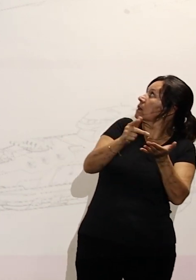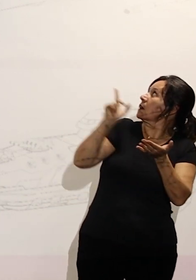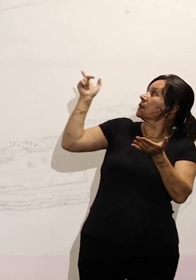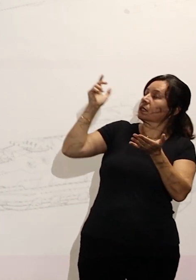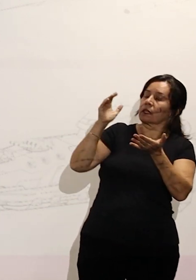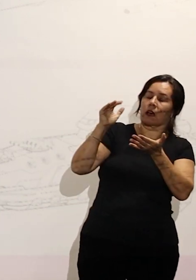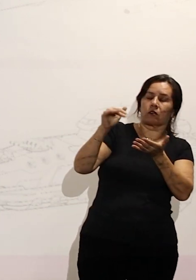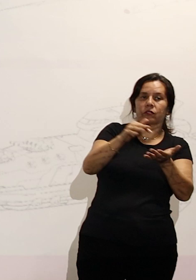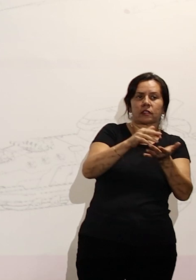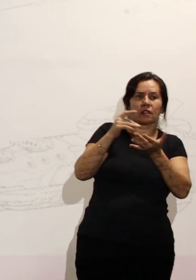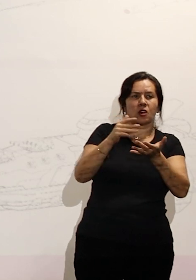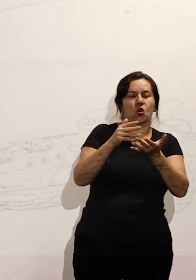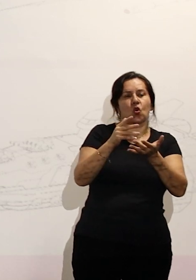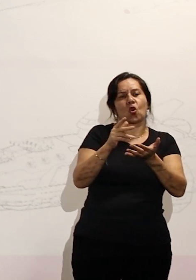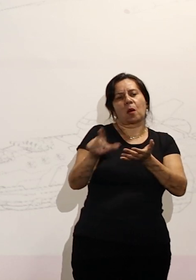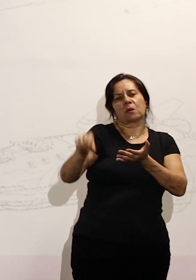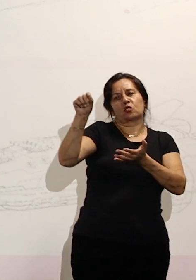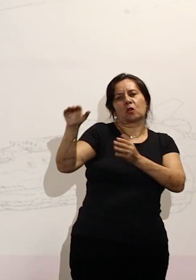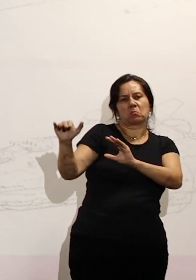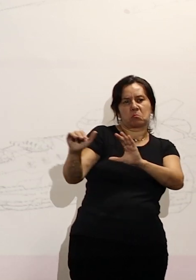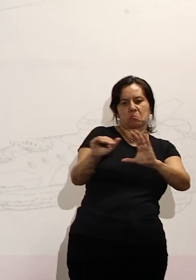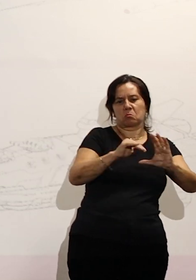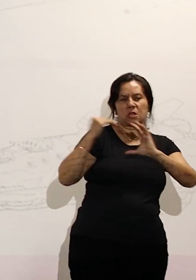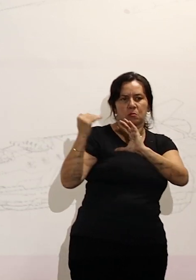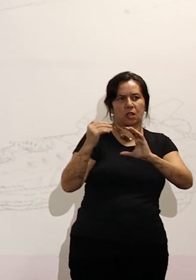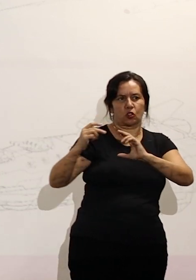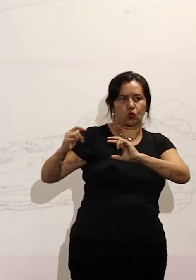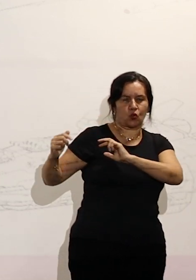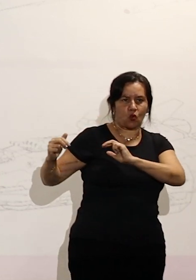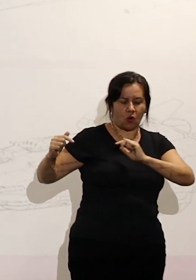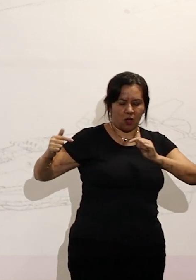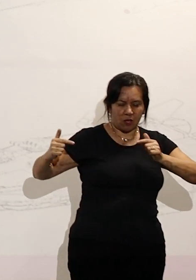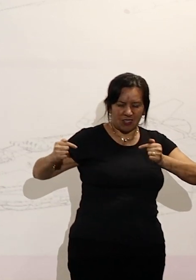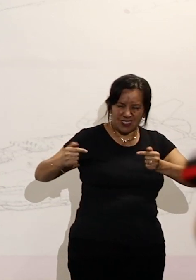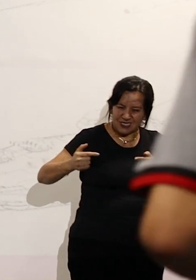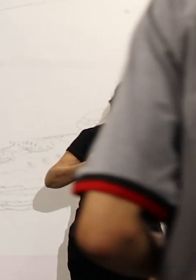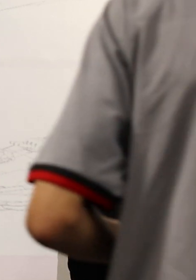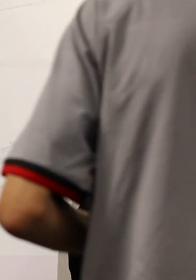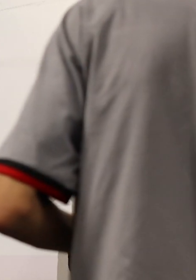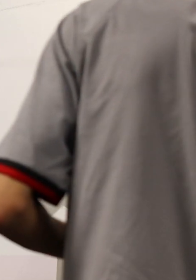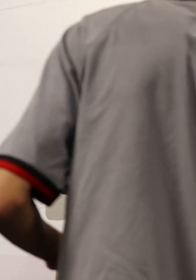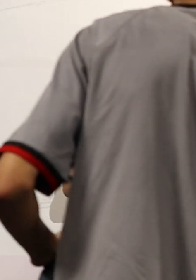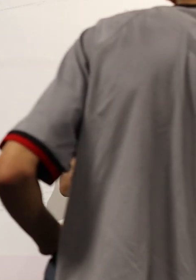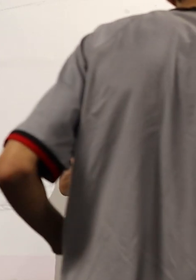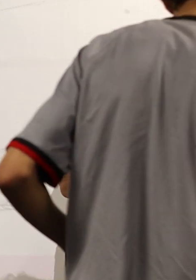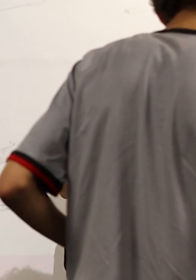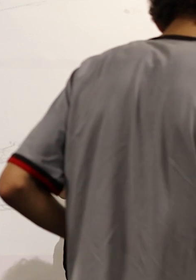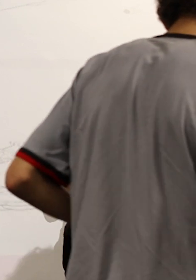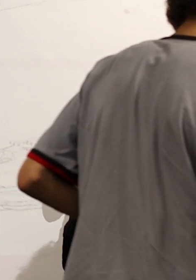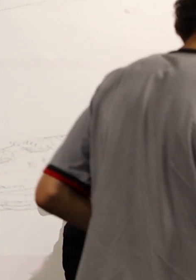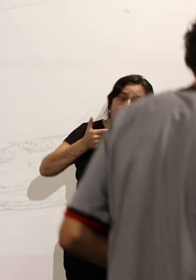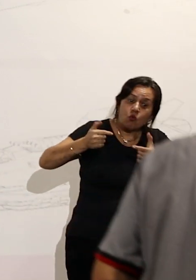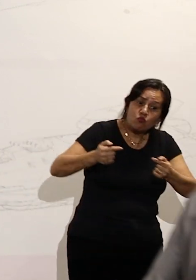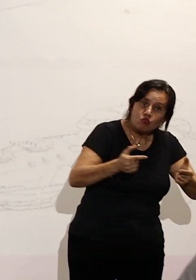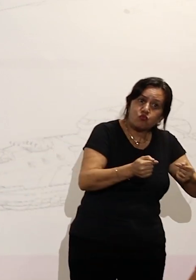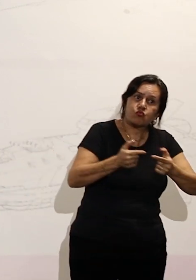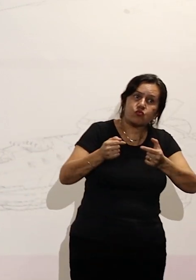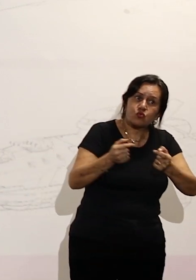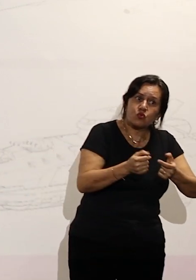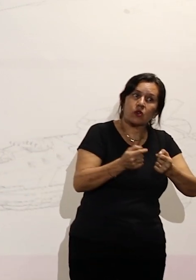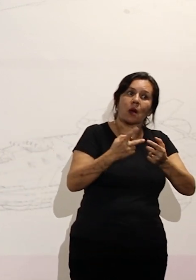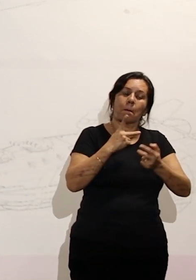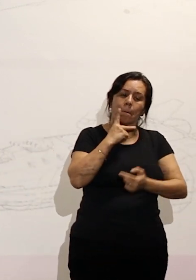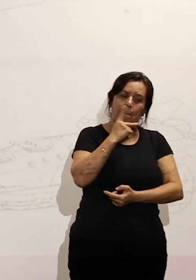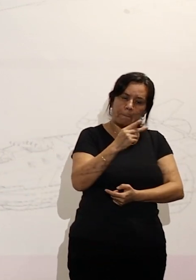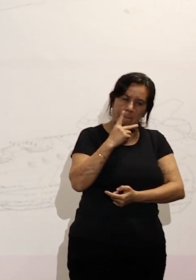guerra. E uma de nave espacial, que ele queria assim, que os aviões de guerra tivessem uma decoração parecida